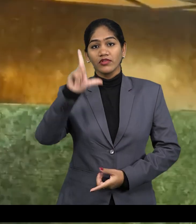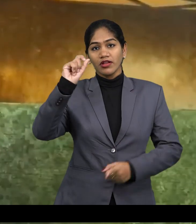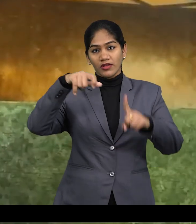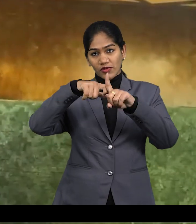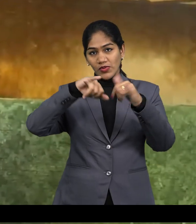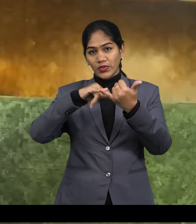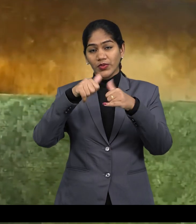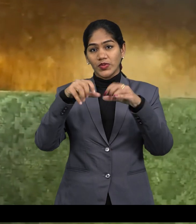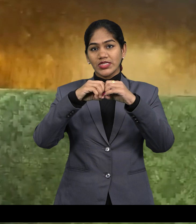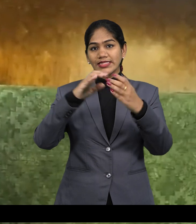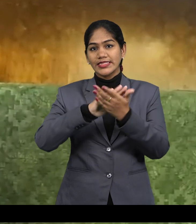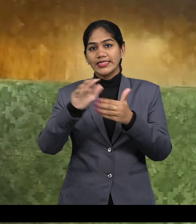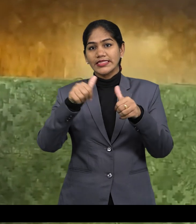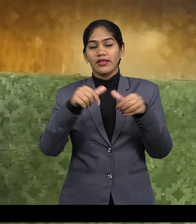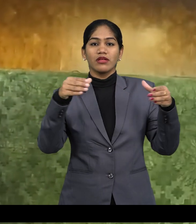లోక్సభ.